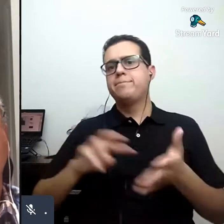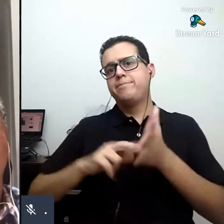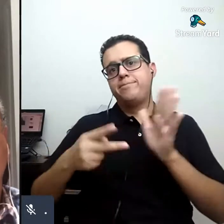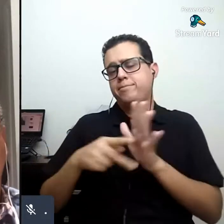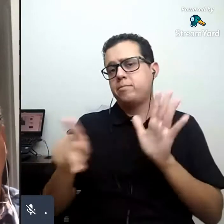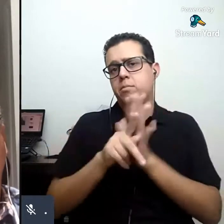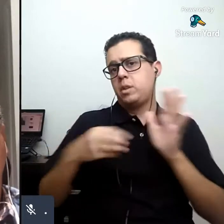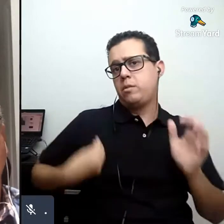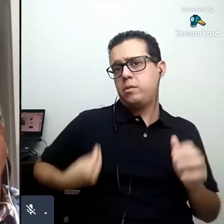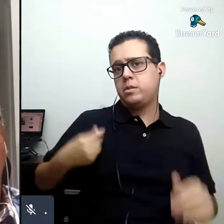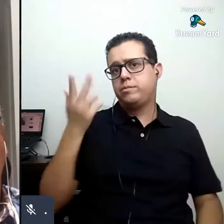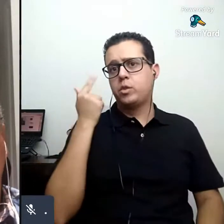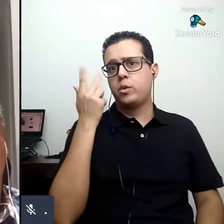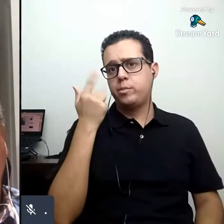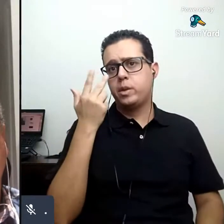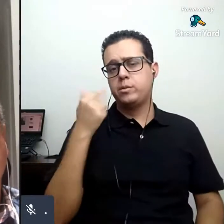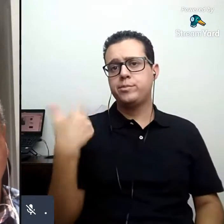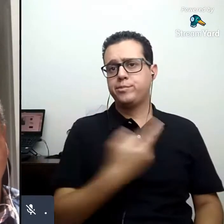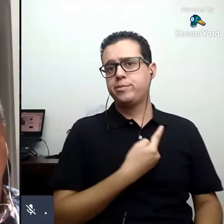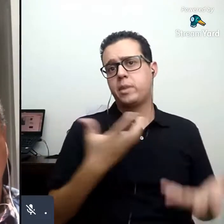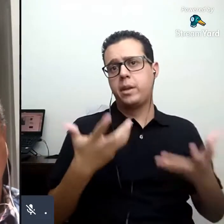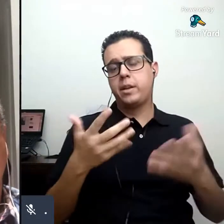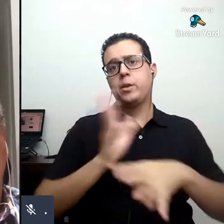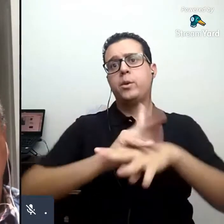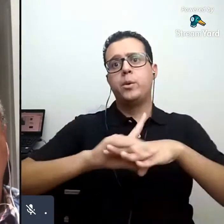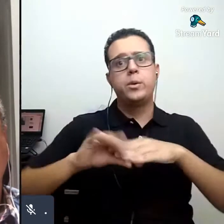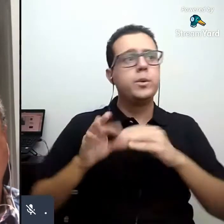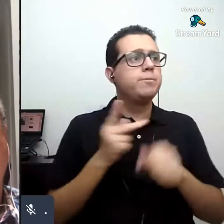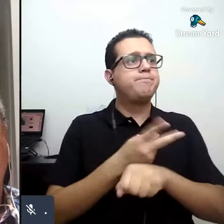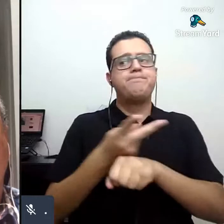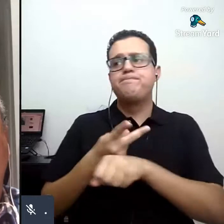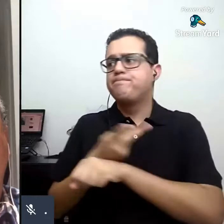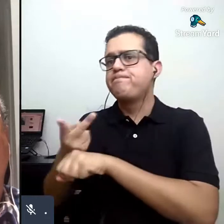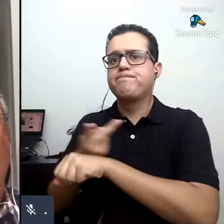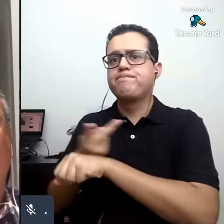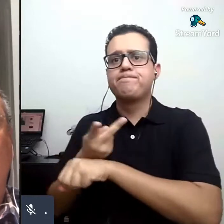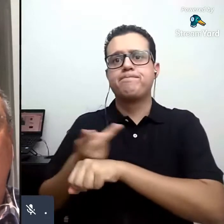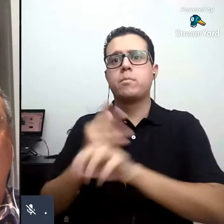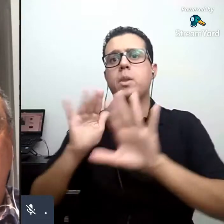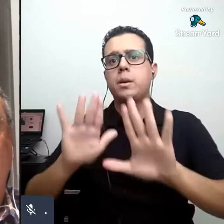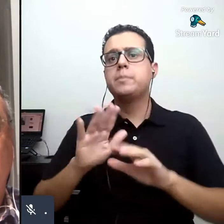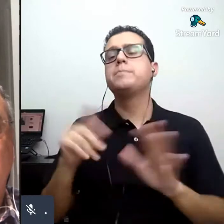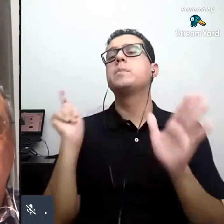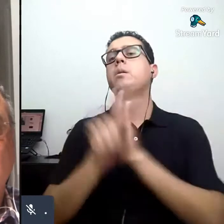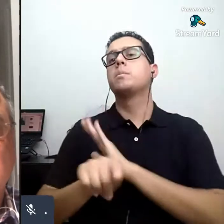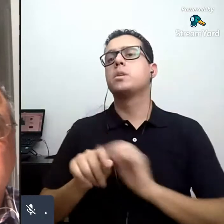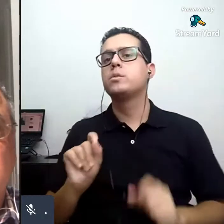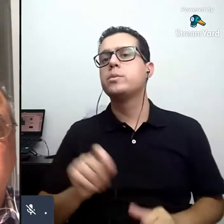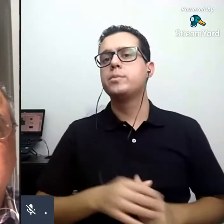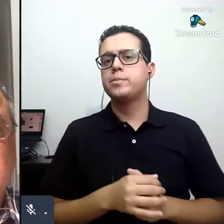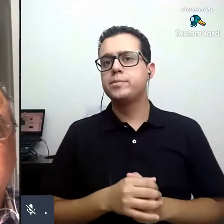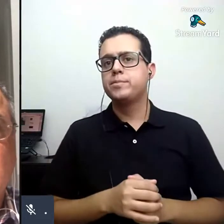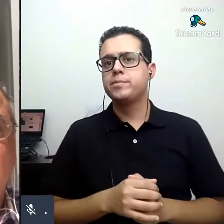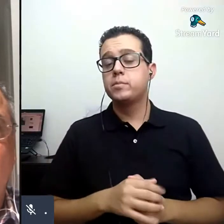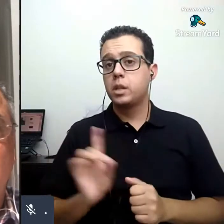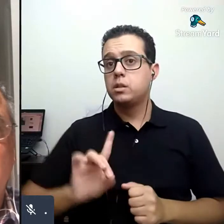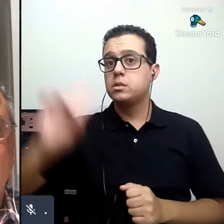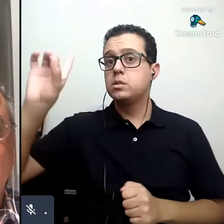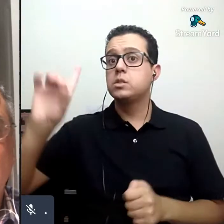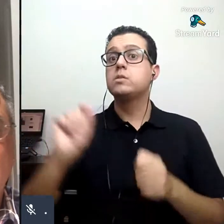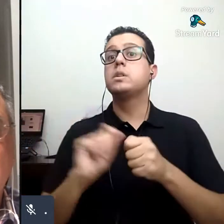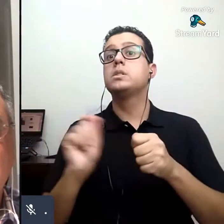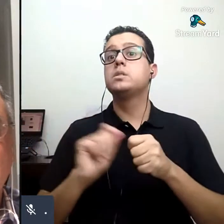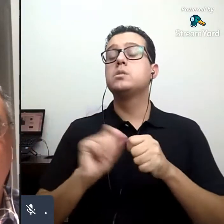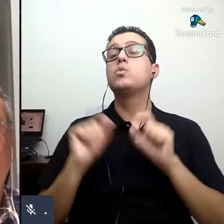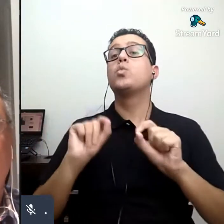preservação que vai atrás da cura. A pergunta é: o que é que Deus está fazendo